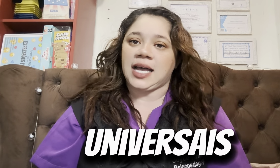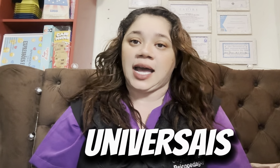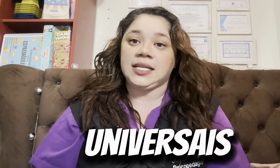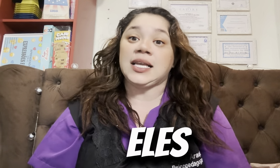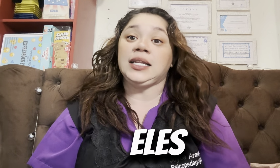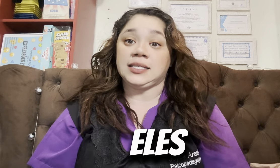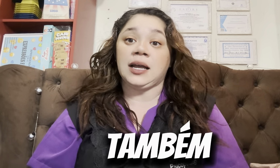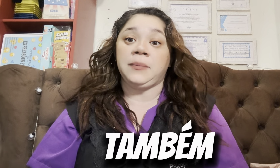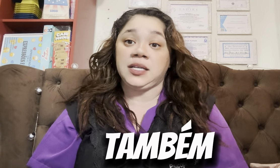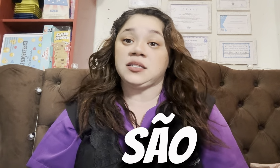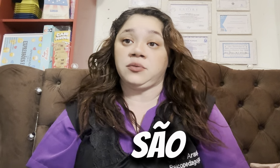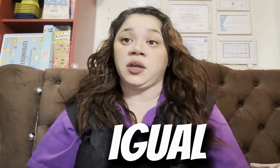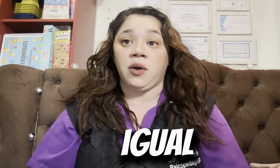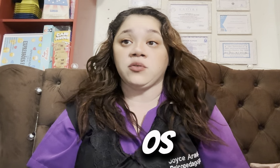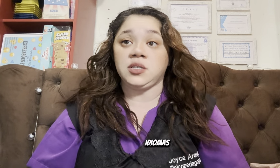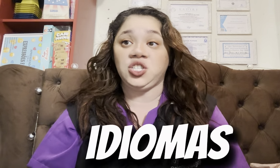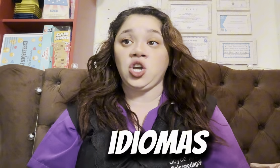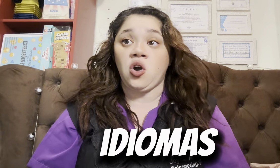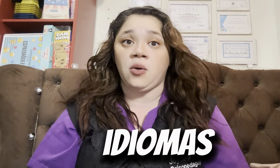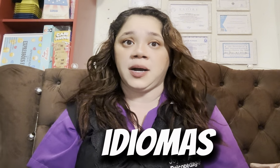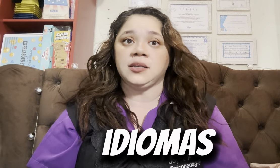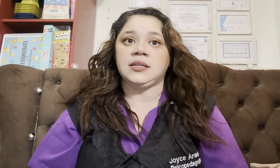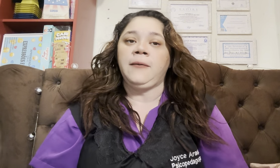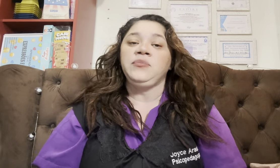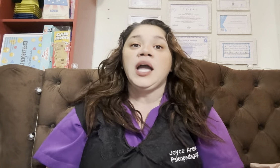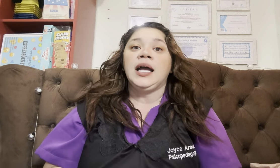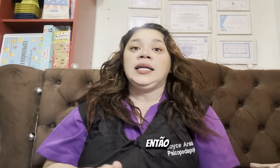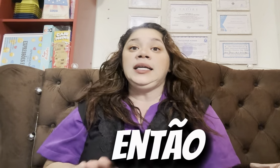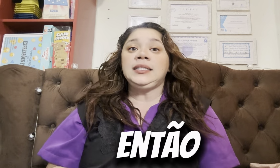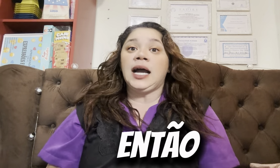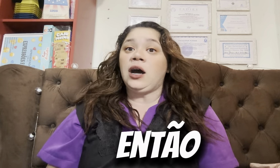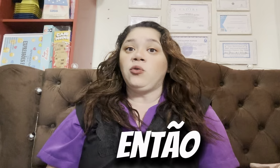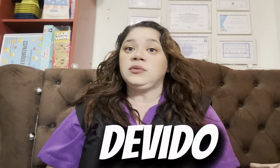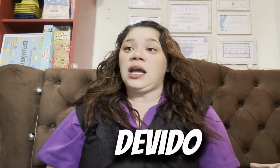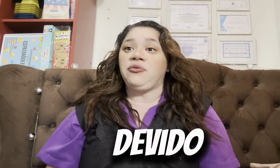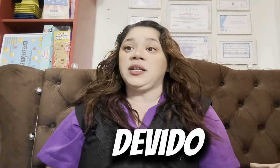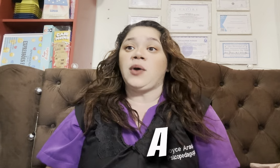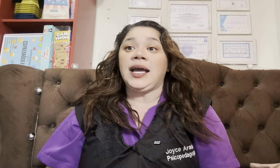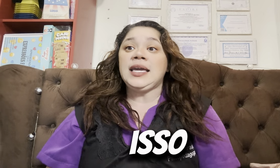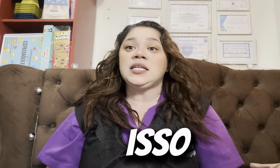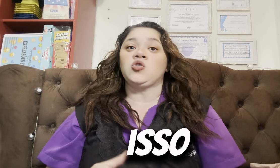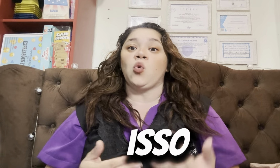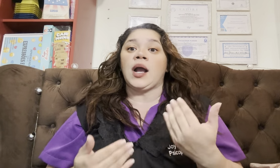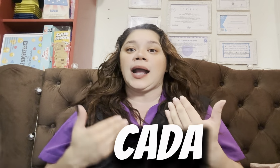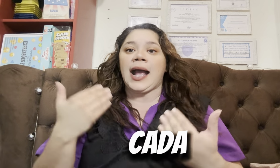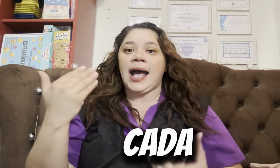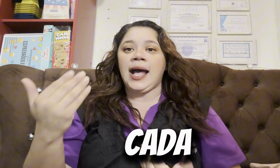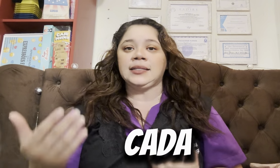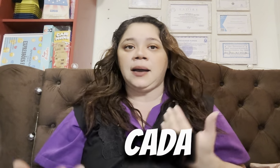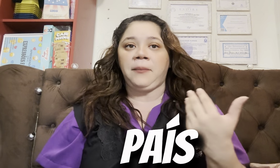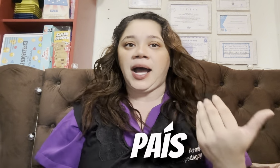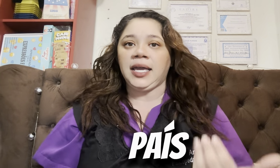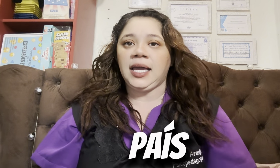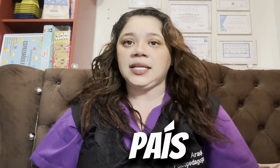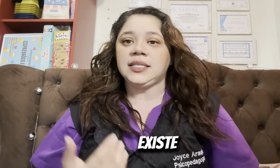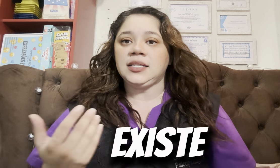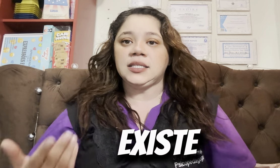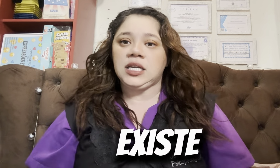universais, eles também são igual aos idiomas. Então, devido a isso, cada país